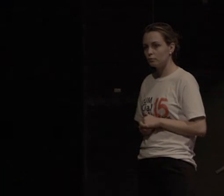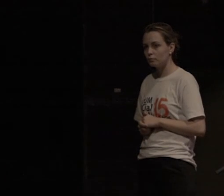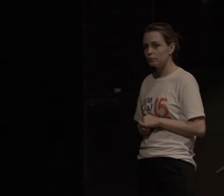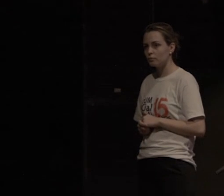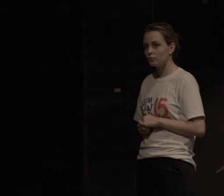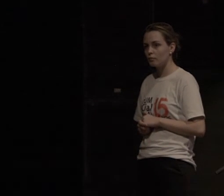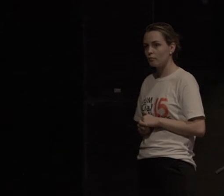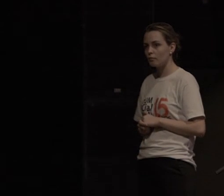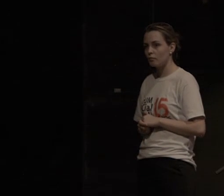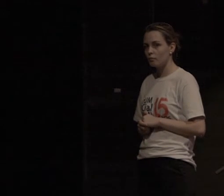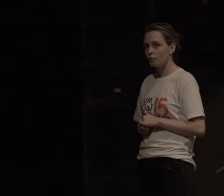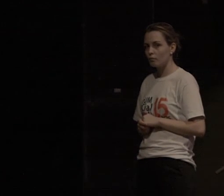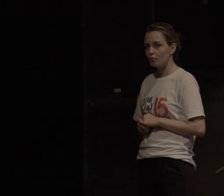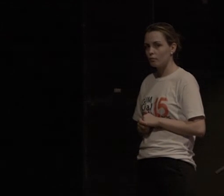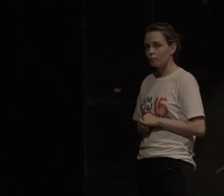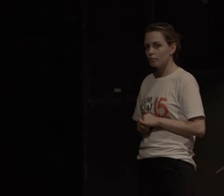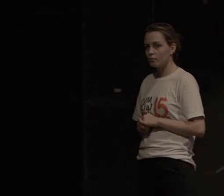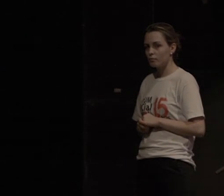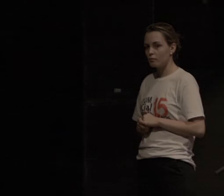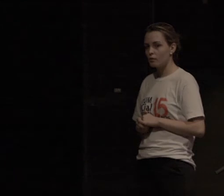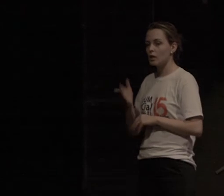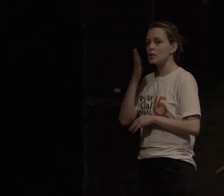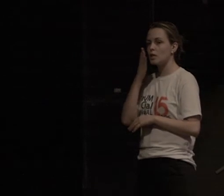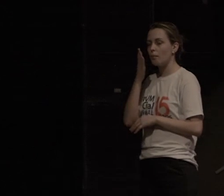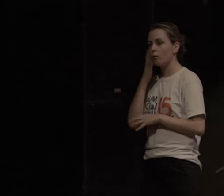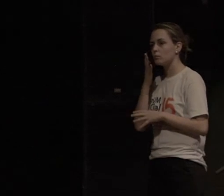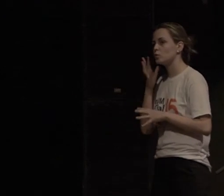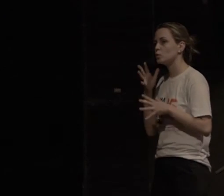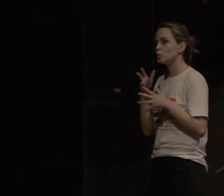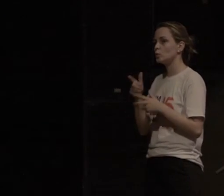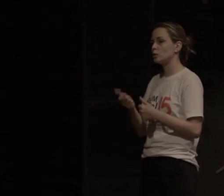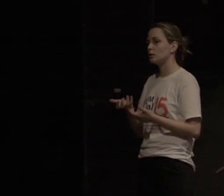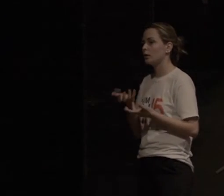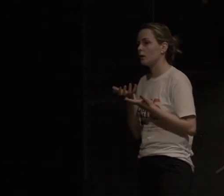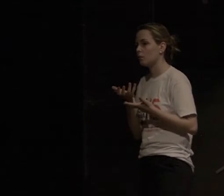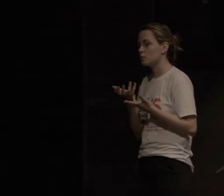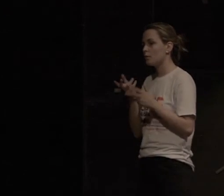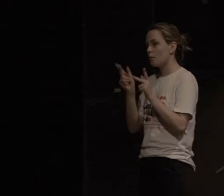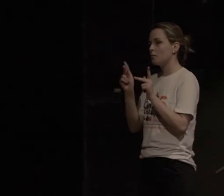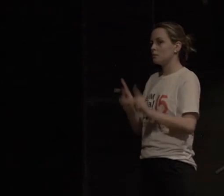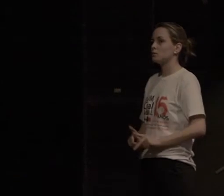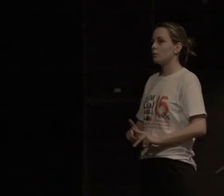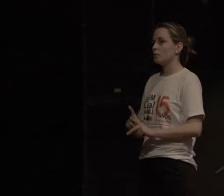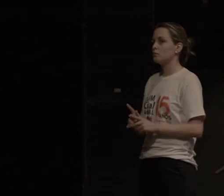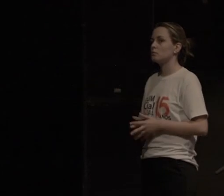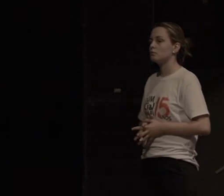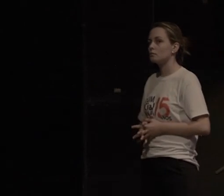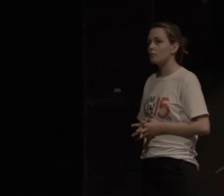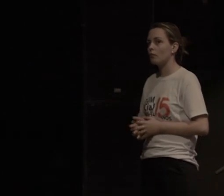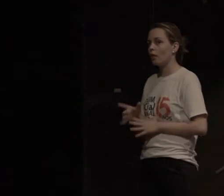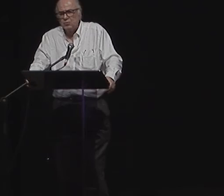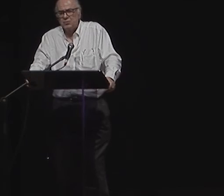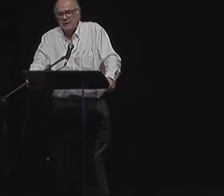De modo que, perante isto, e porque sabemos aqui que temos gente, como sabemos que temos isso,